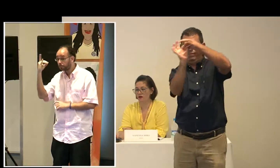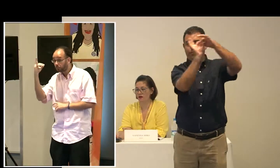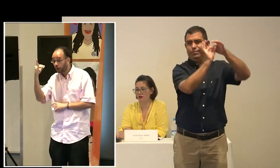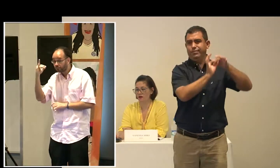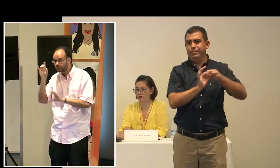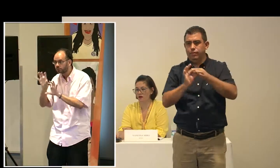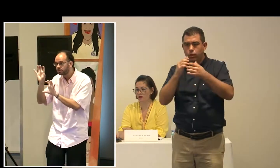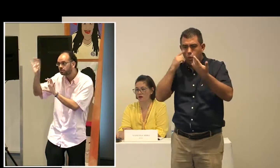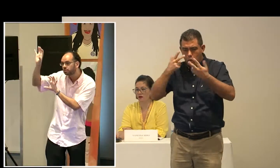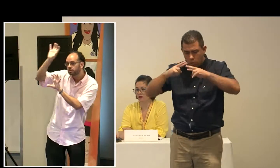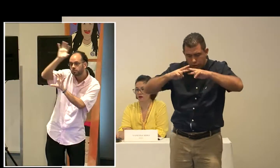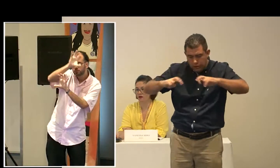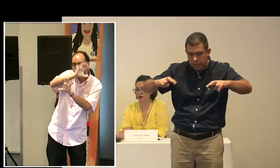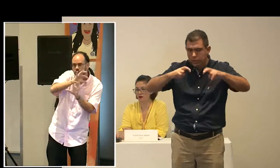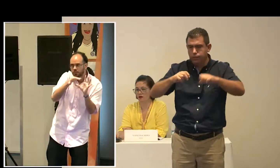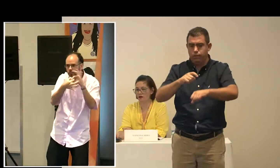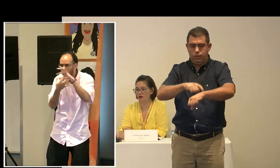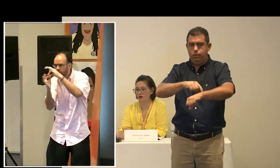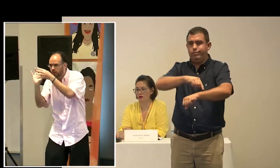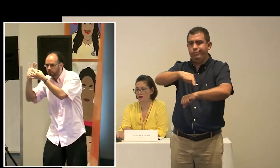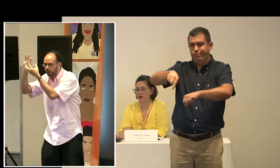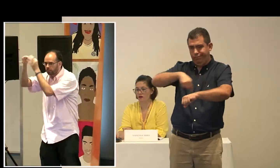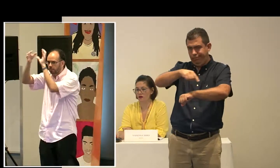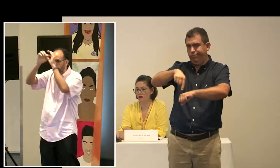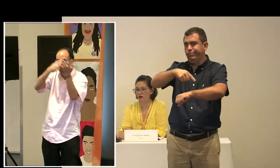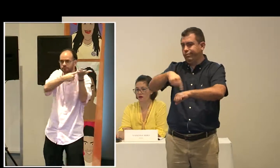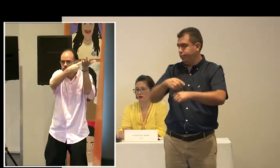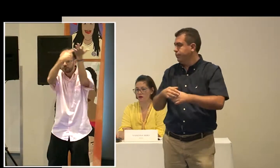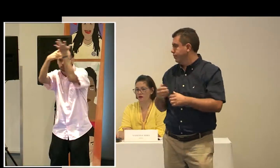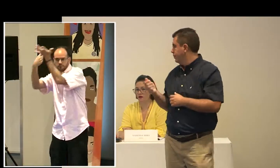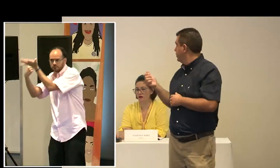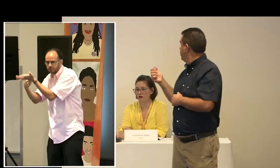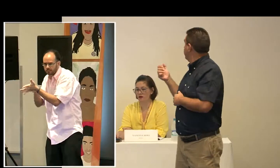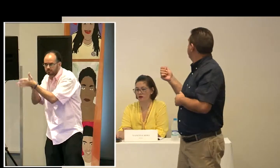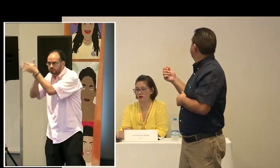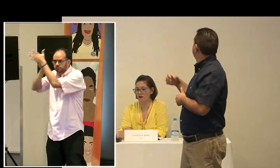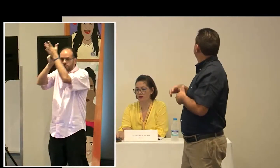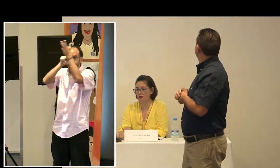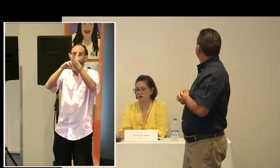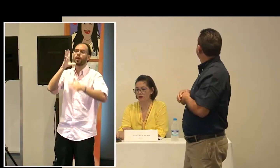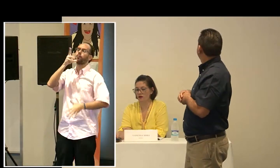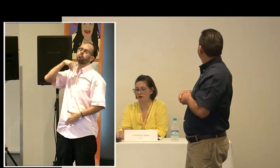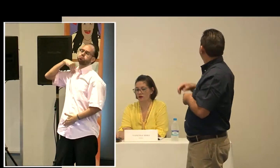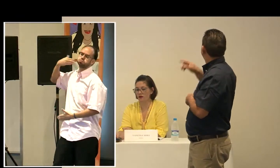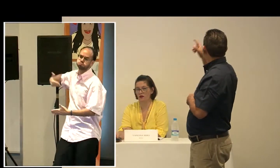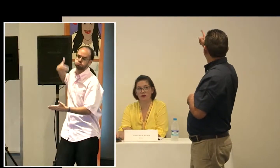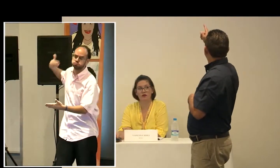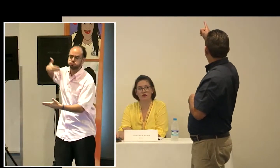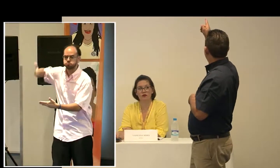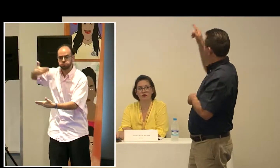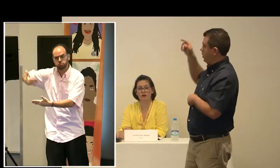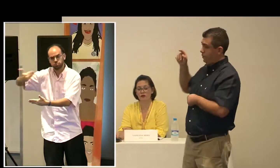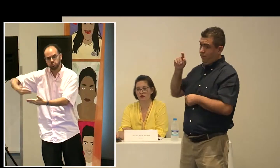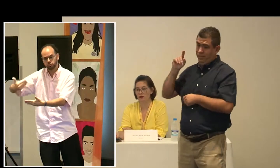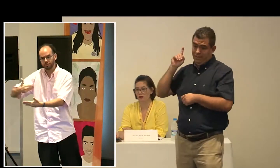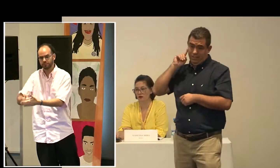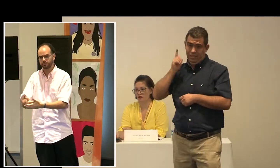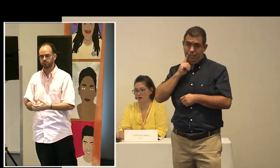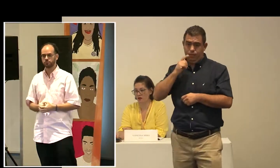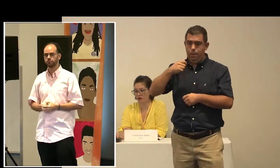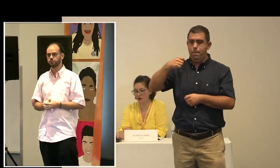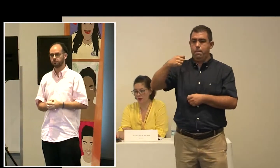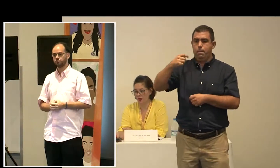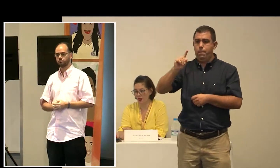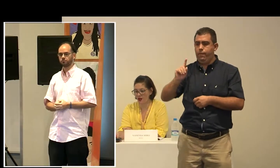surda, acerca dos sinais da Bolívia, regionalismo, contextualizar esses sinais. Foi um